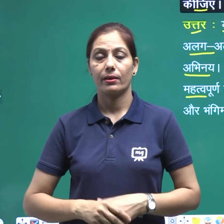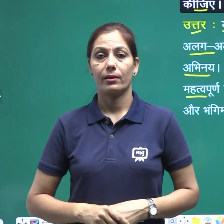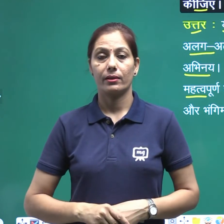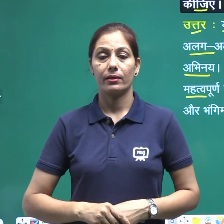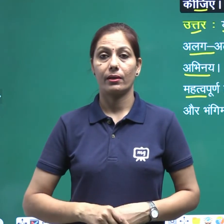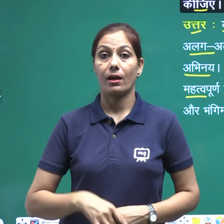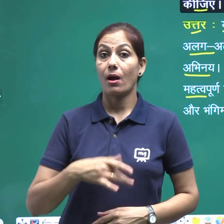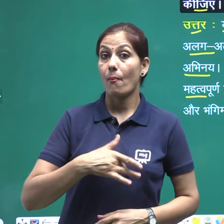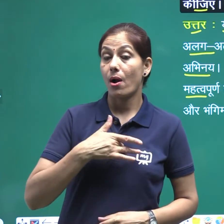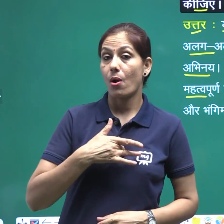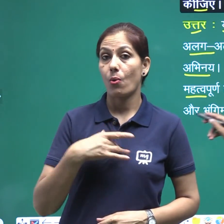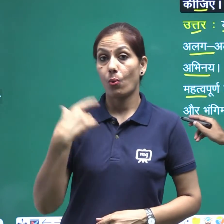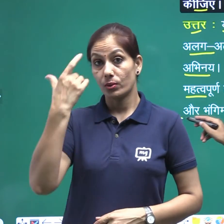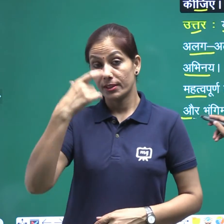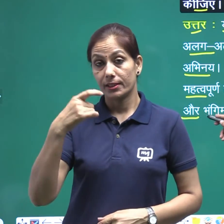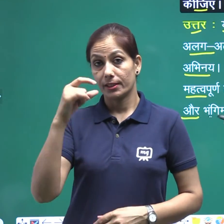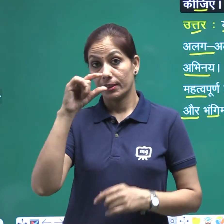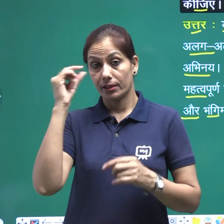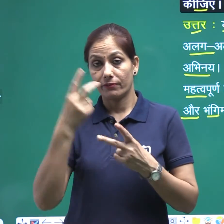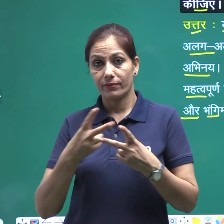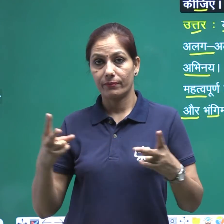भाव और भंगिमा